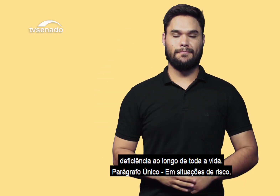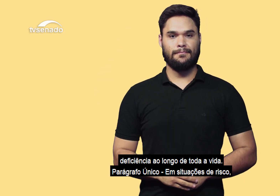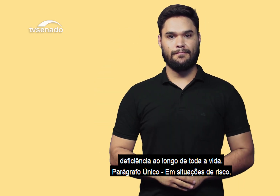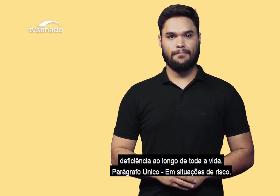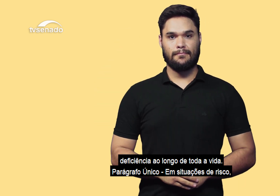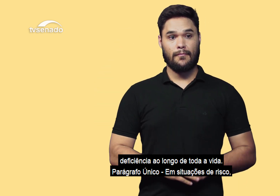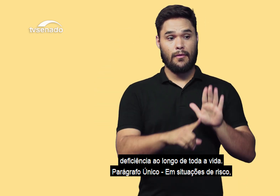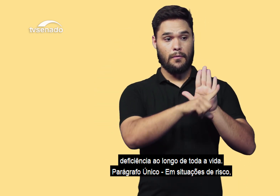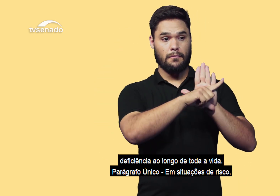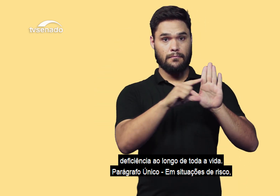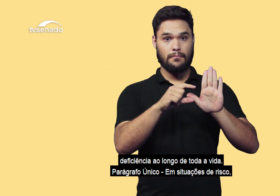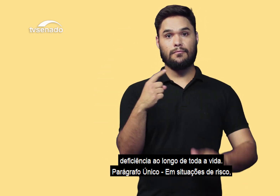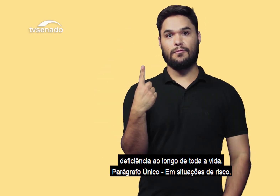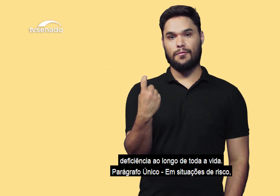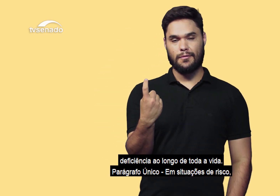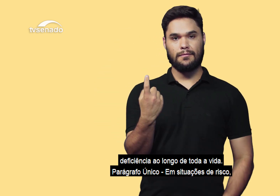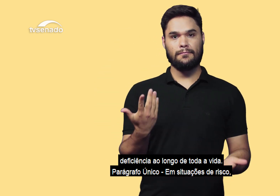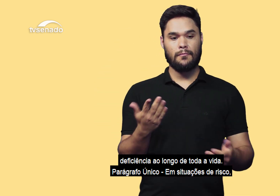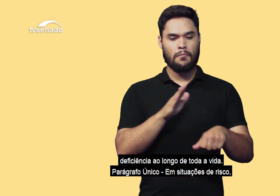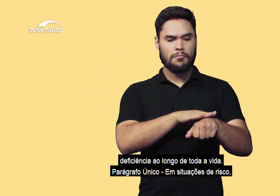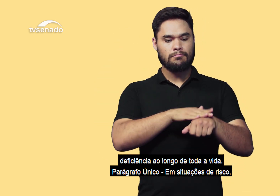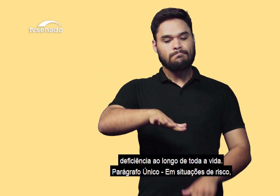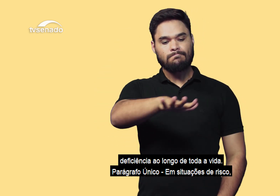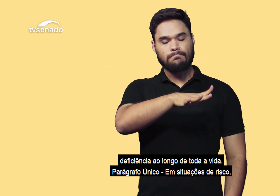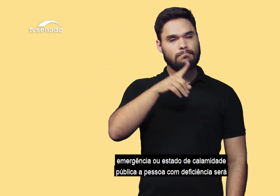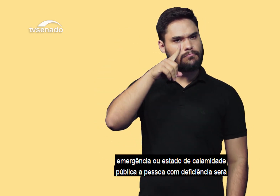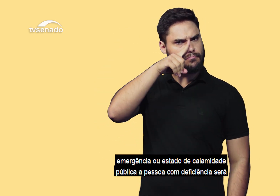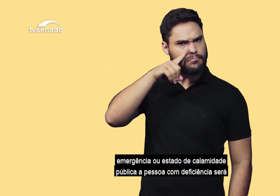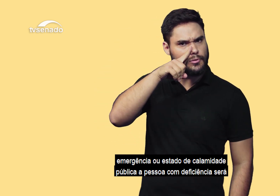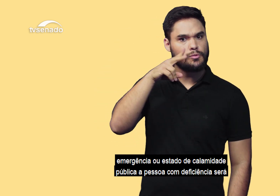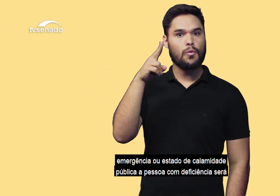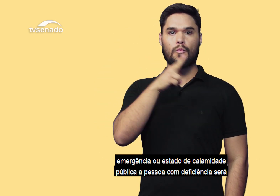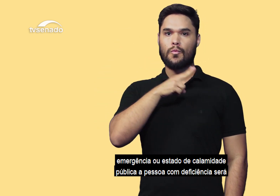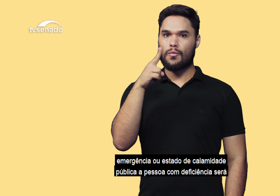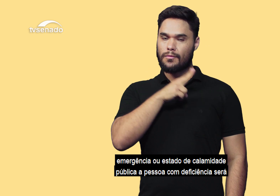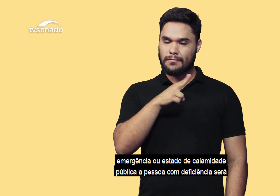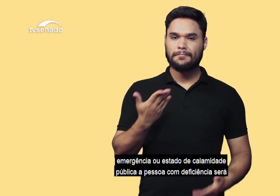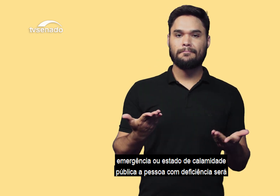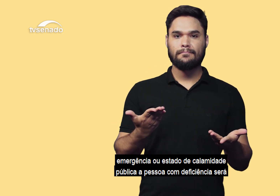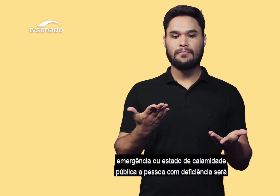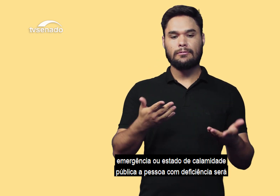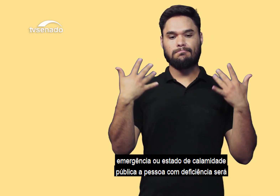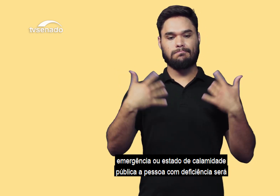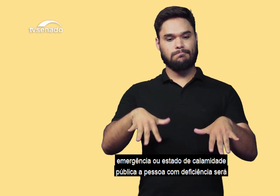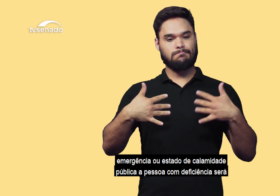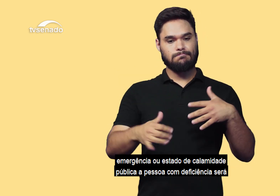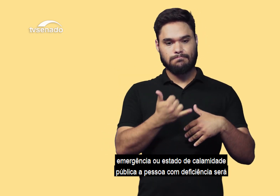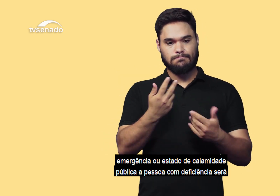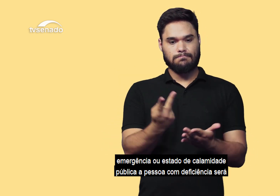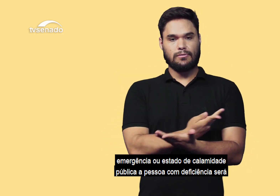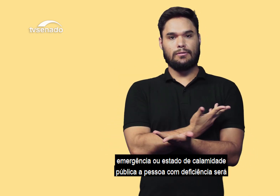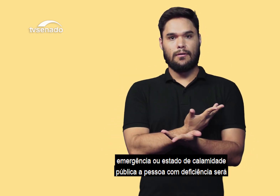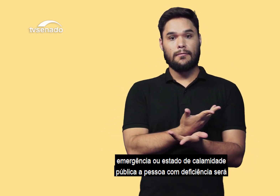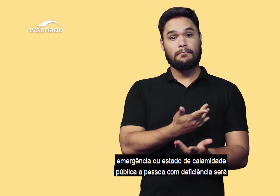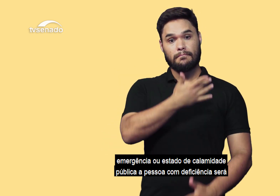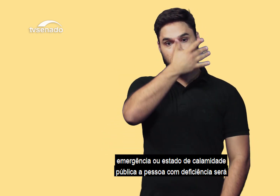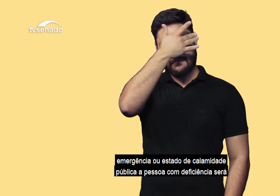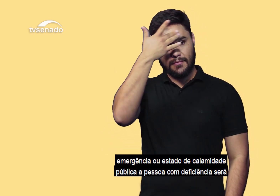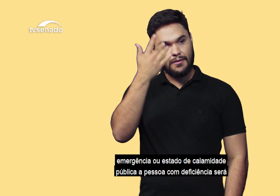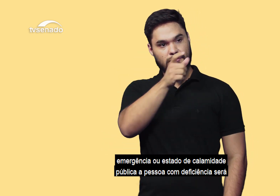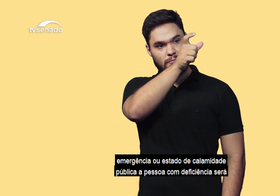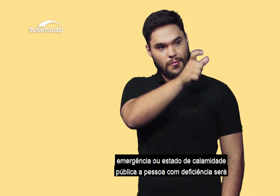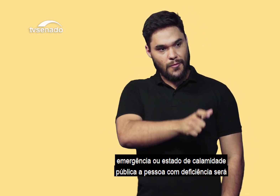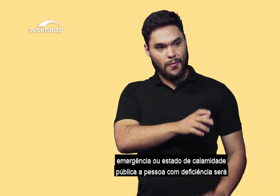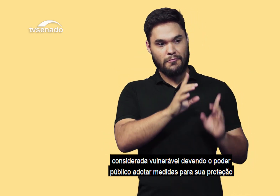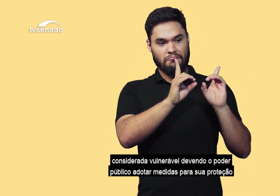Parágrafo único. Em situações de risco, emergência ou estado de calamidade pública, a pessoa com